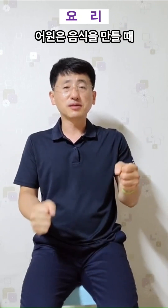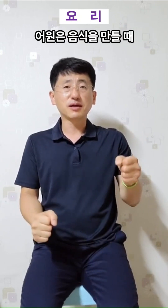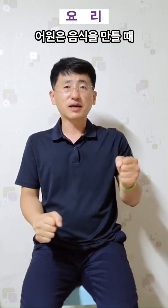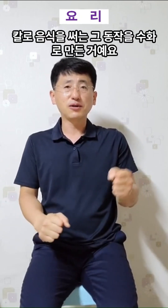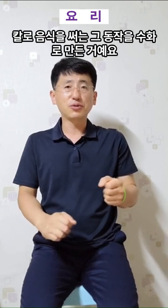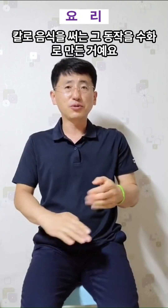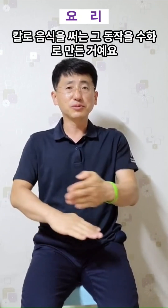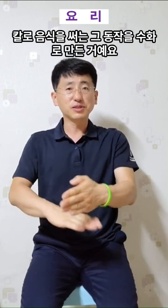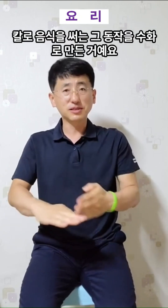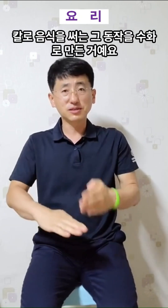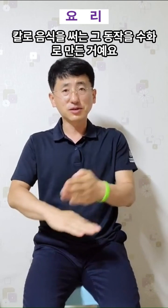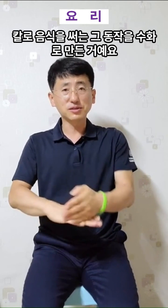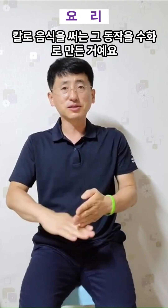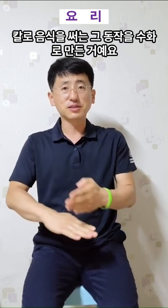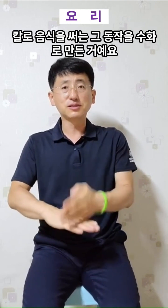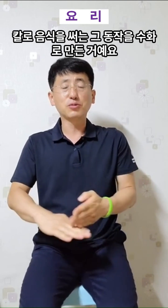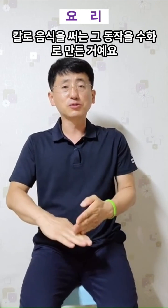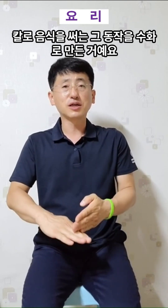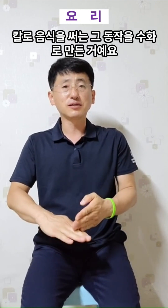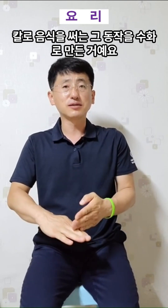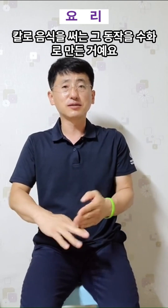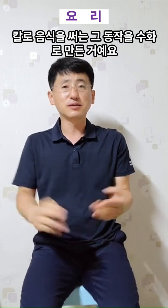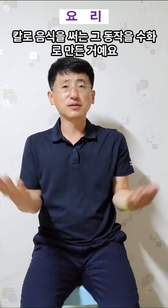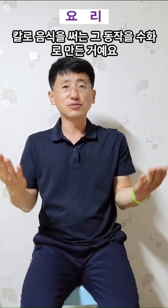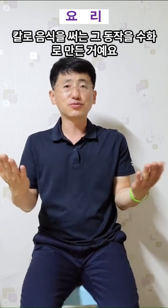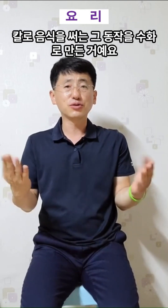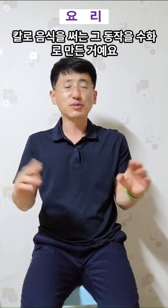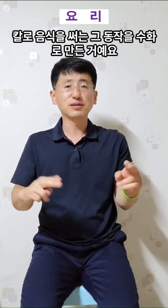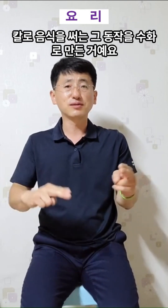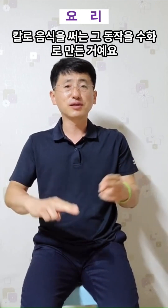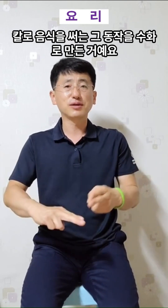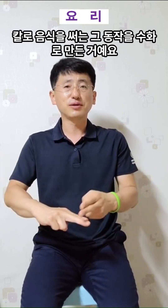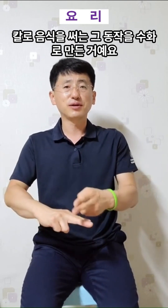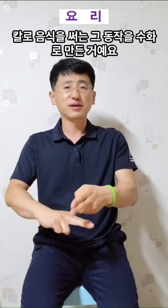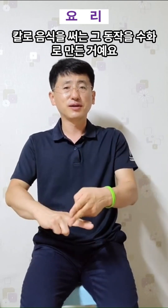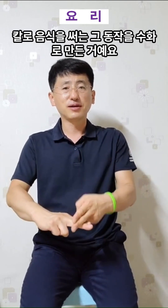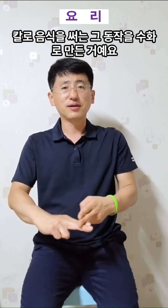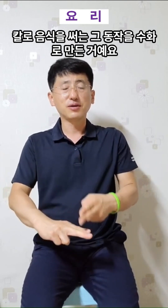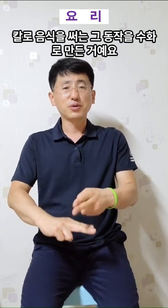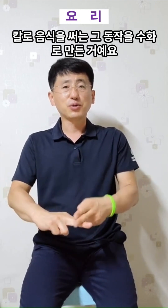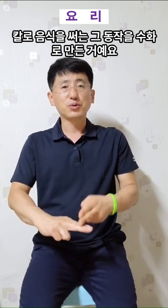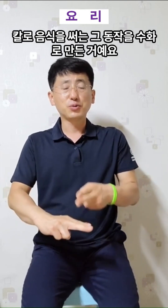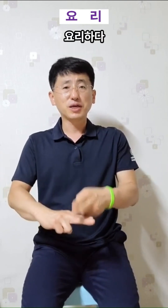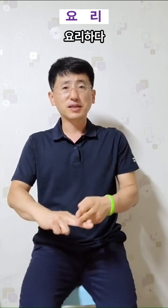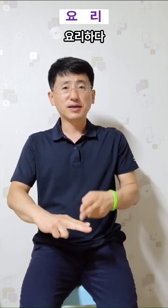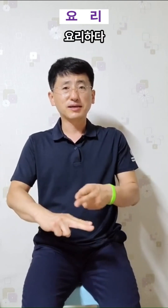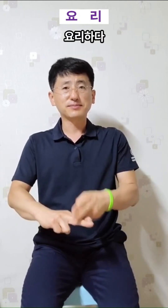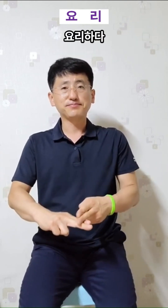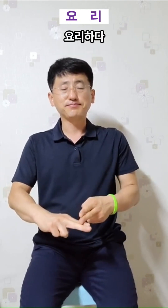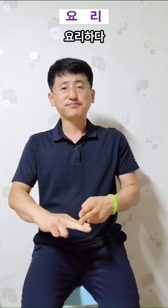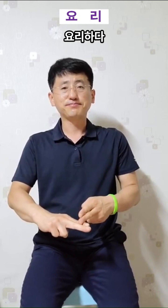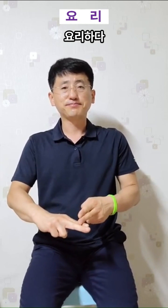때 칼로 음식을 써는 그 동작을 수화로 만든 거예요. 요리하다.